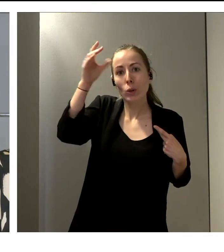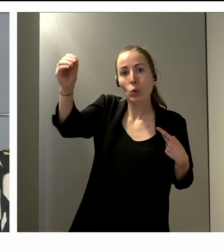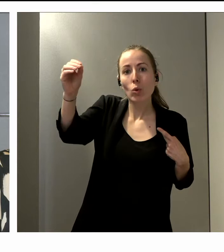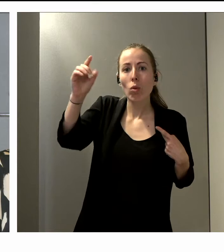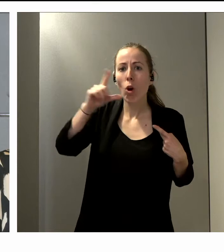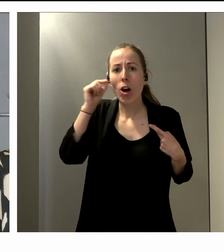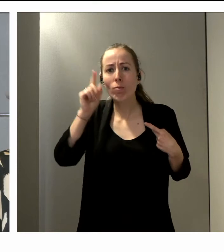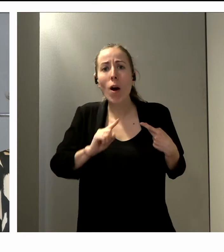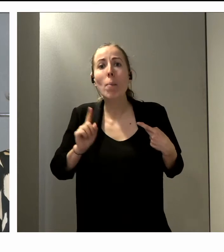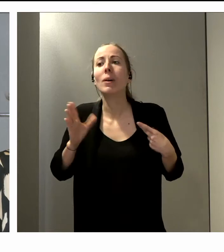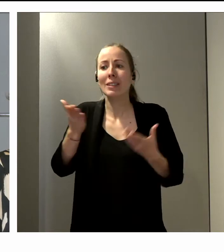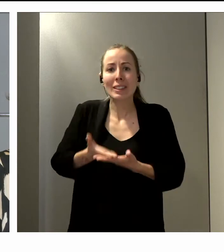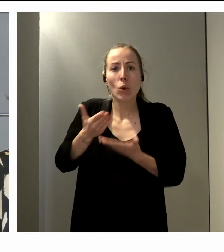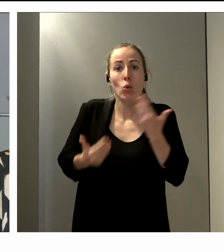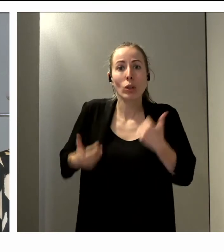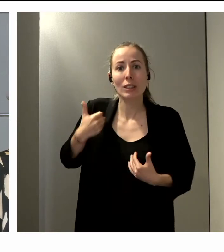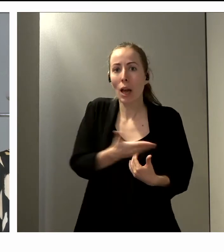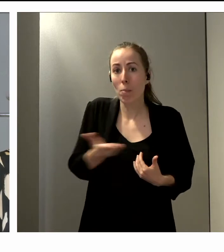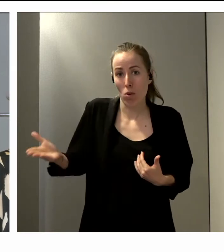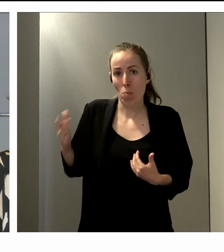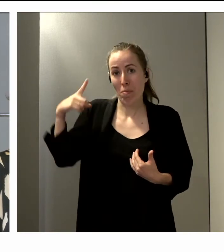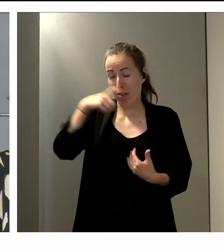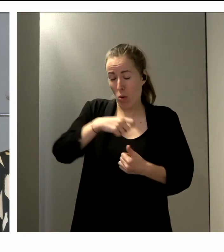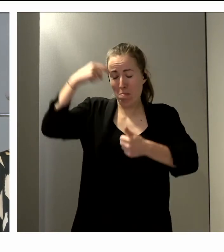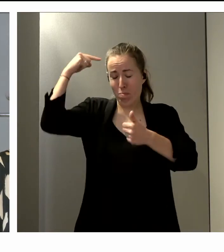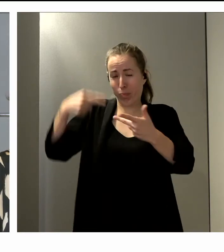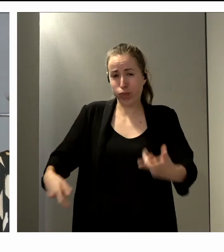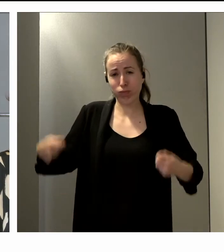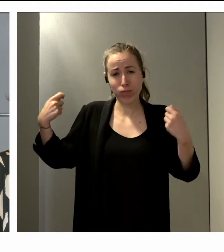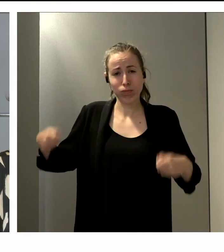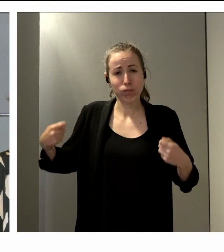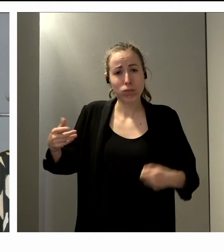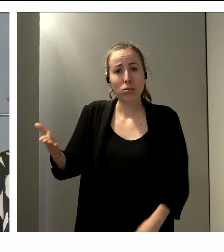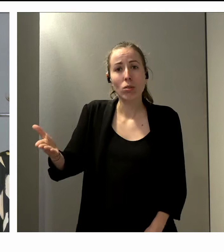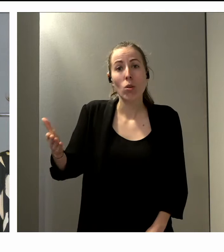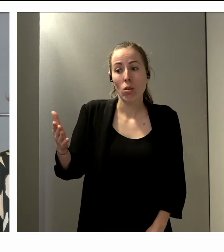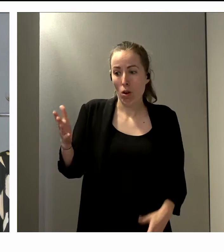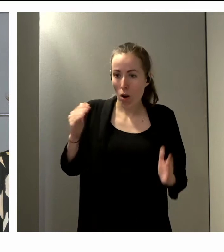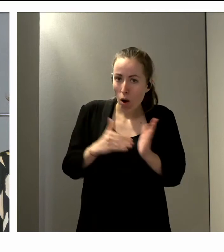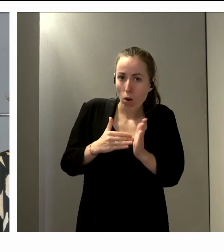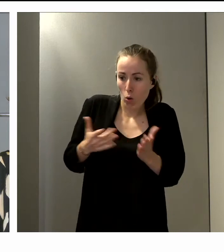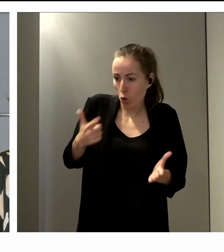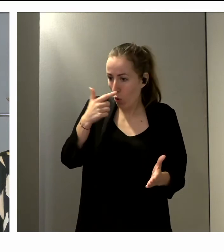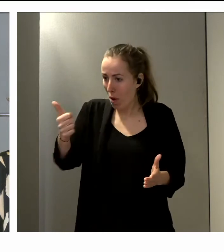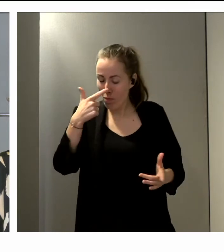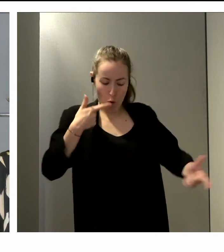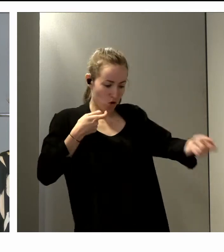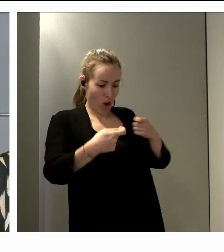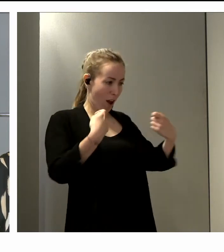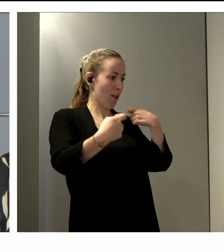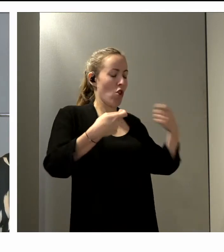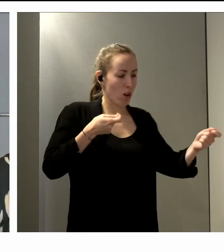étudiantes en situation de handicap, les difficultés sont nombreuses. Ils doivent encore aujourd'hui être les logisticiens de leur